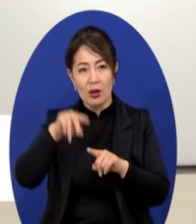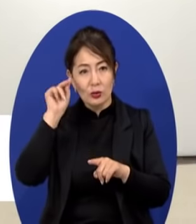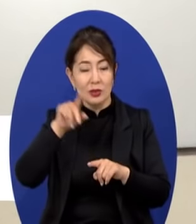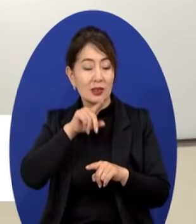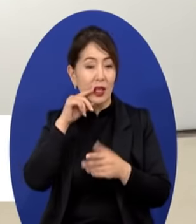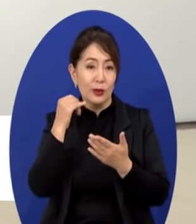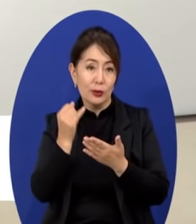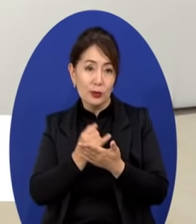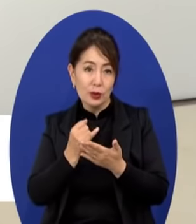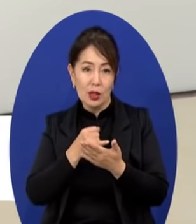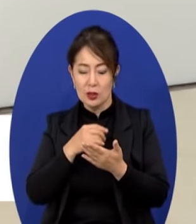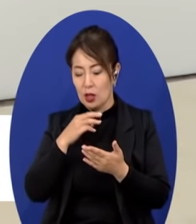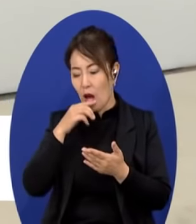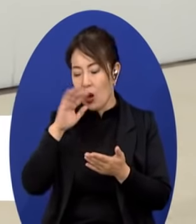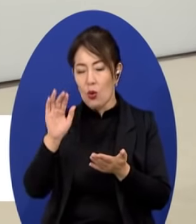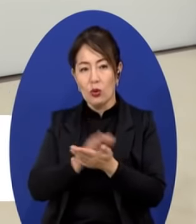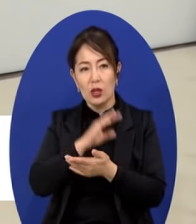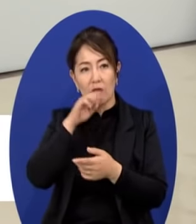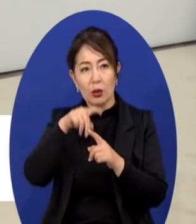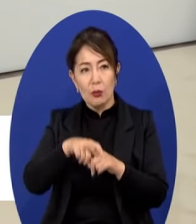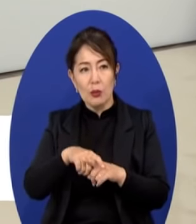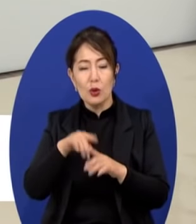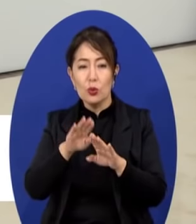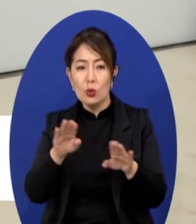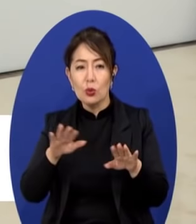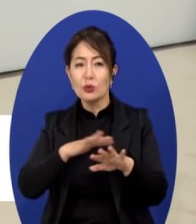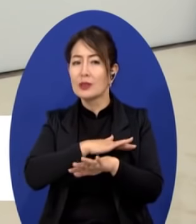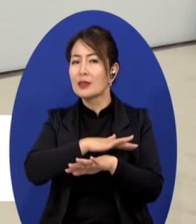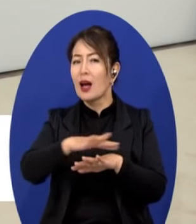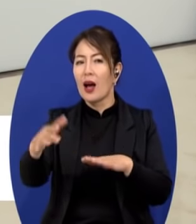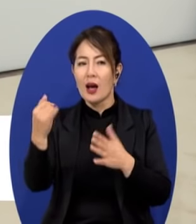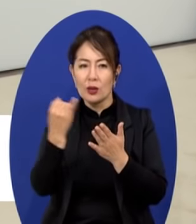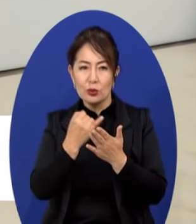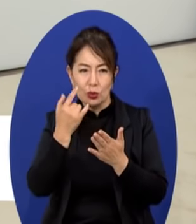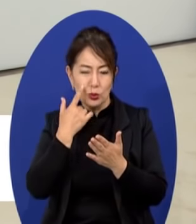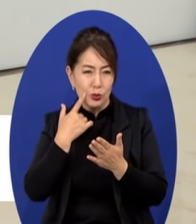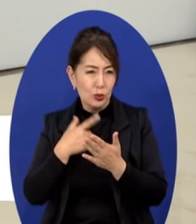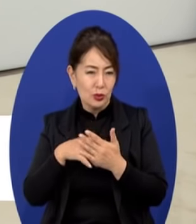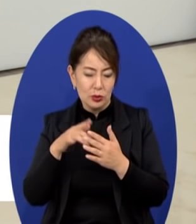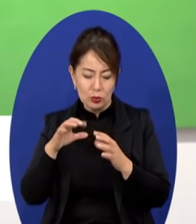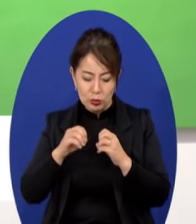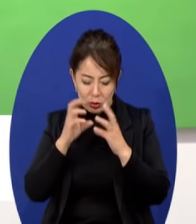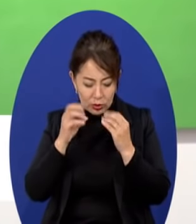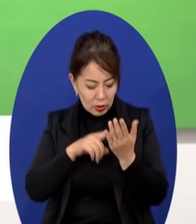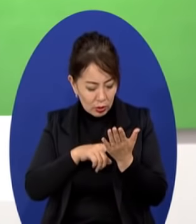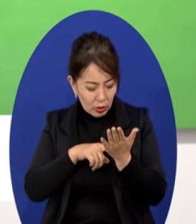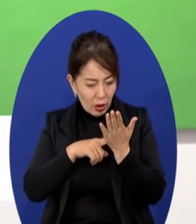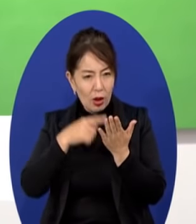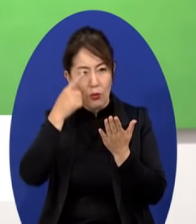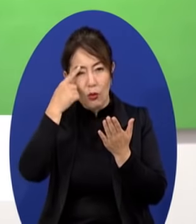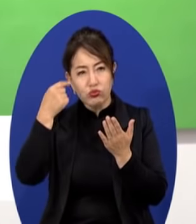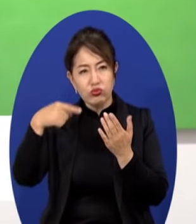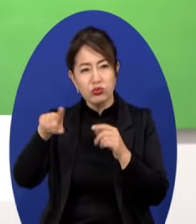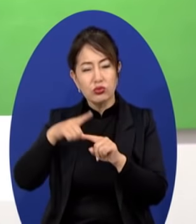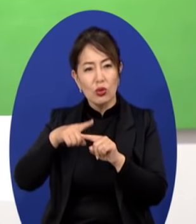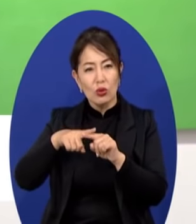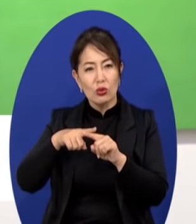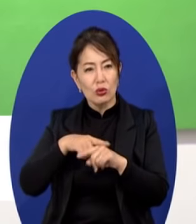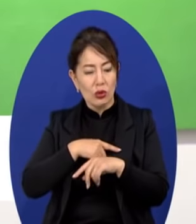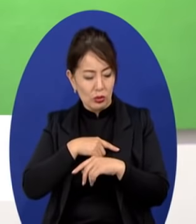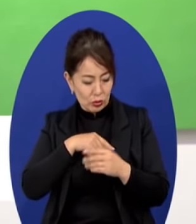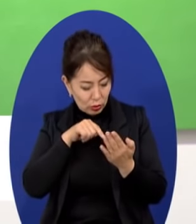зураач хурдан морд унааж хөөхд цэлгэр тал нутгийг зурх дуртай. Түүний ихэнх бүтээлээс Монголын хөдөө тал ахыг тэнд